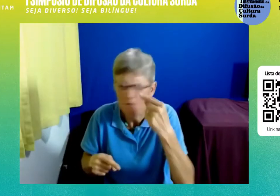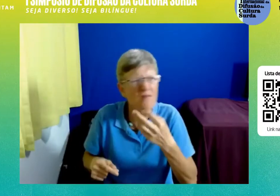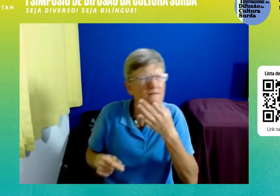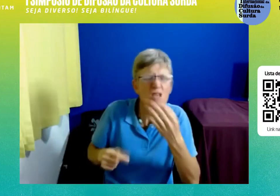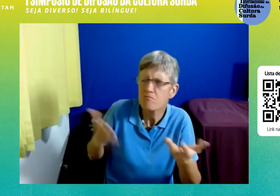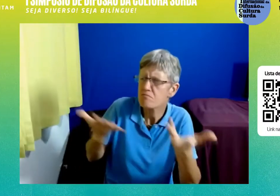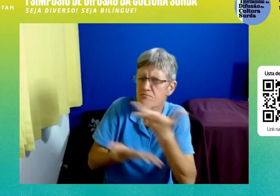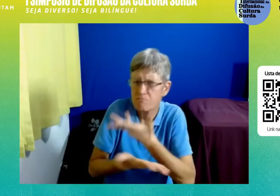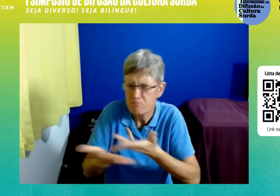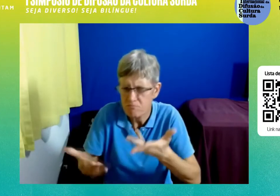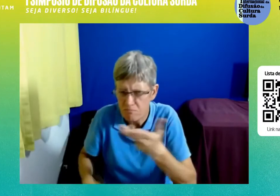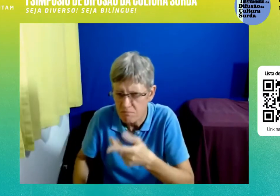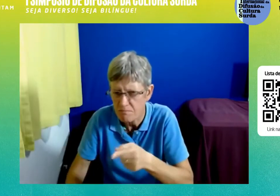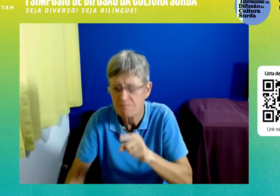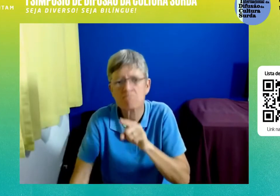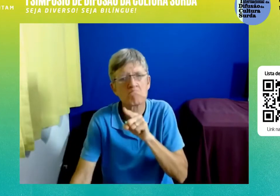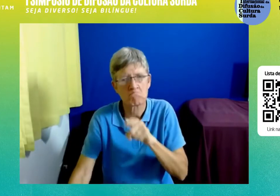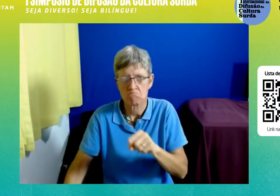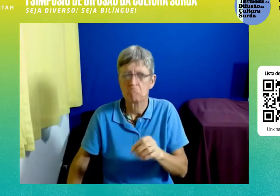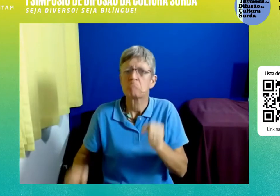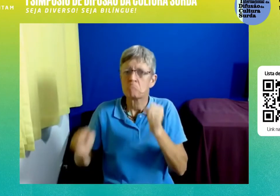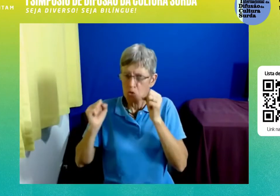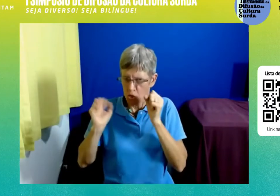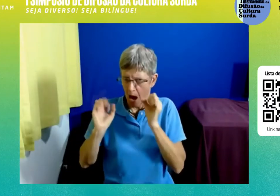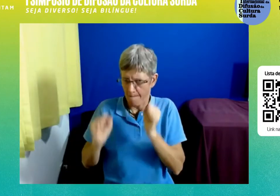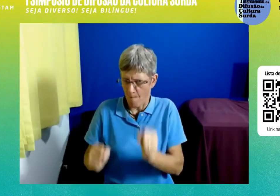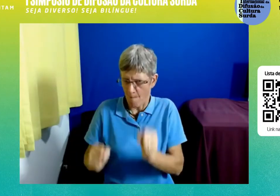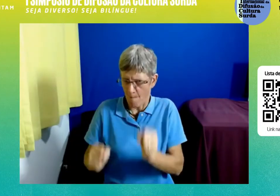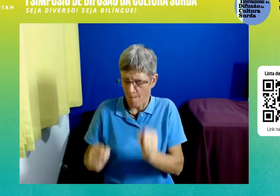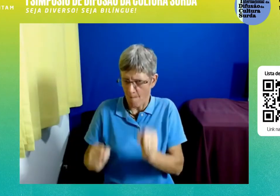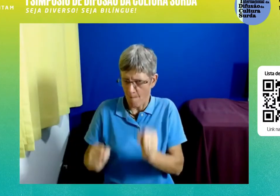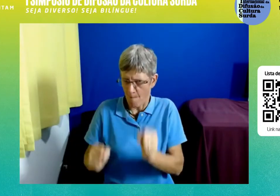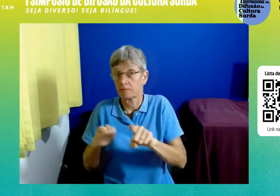perguntas, o que que significa aquilo, pedir opiniões.